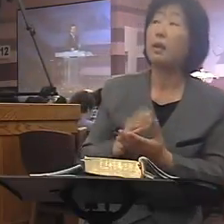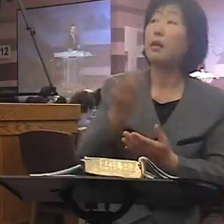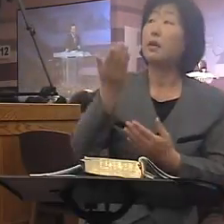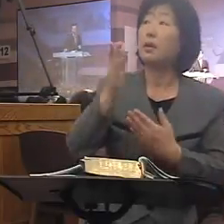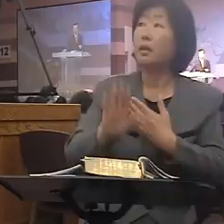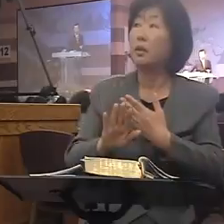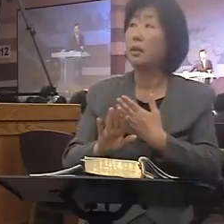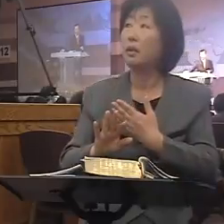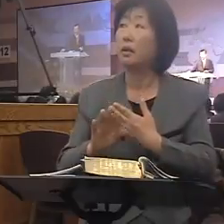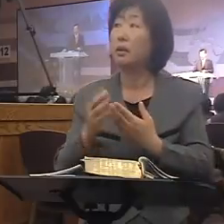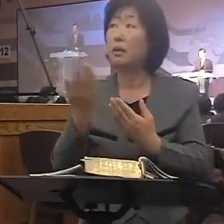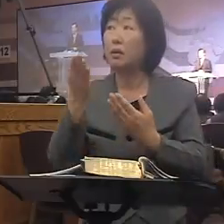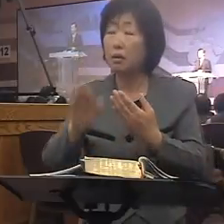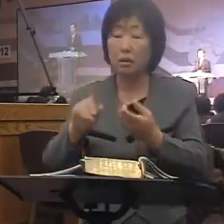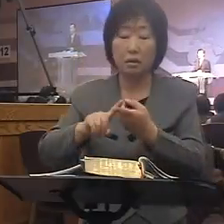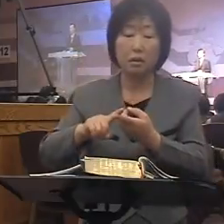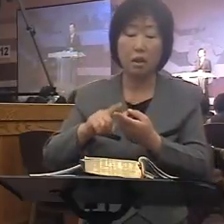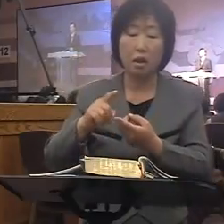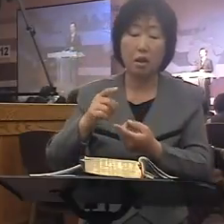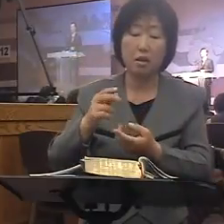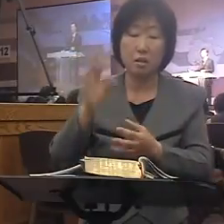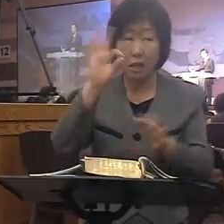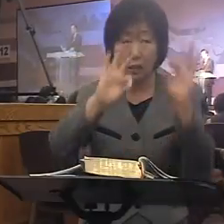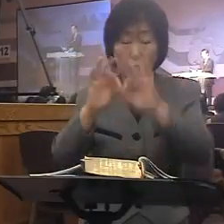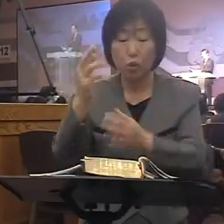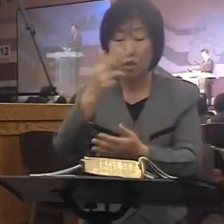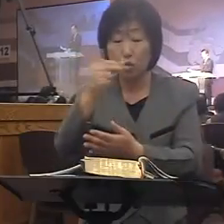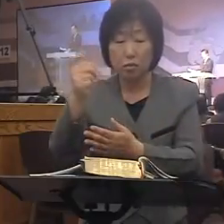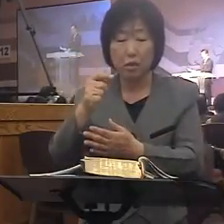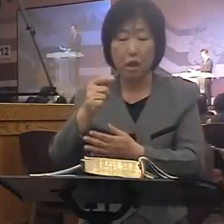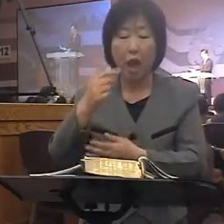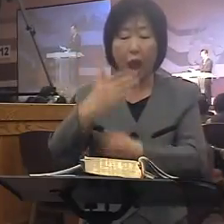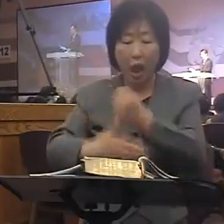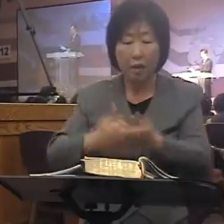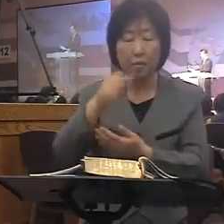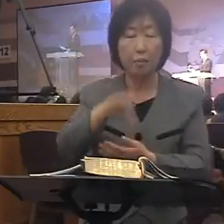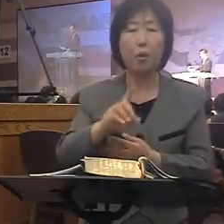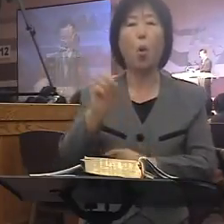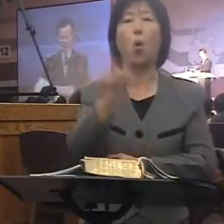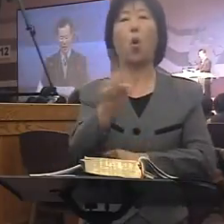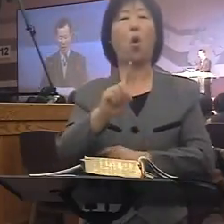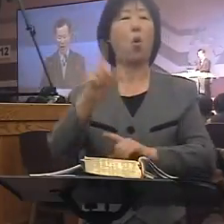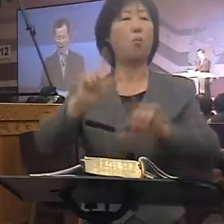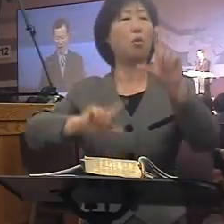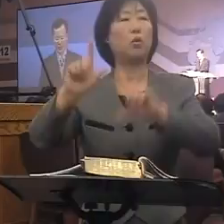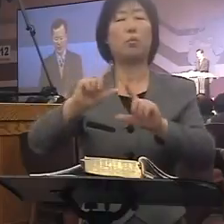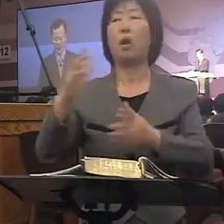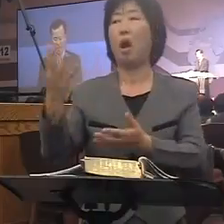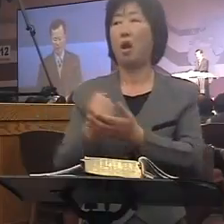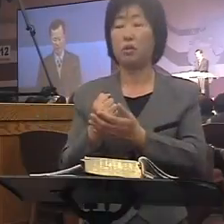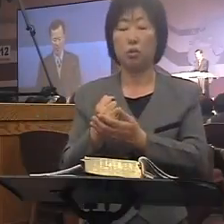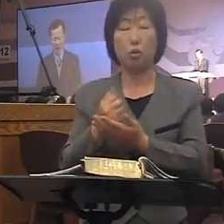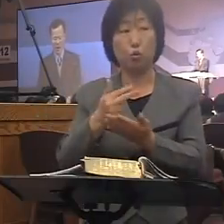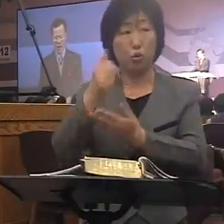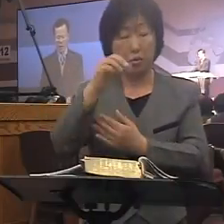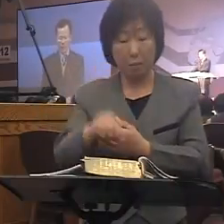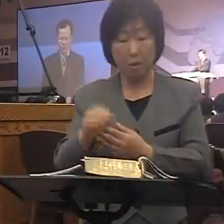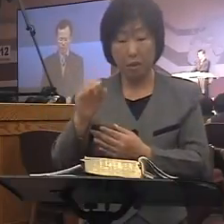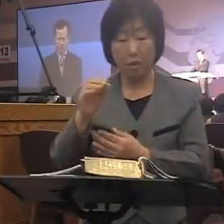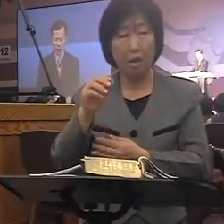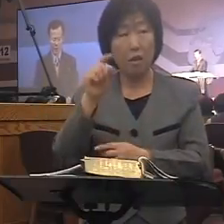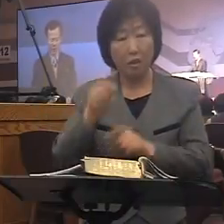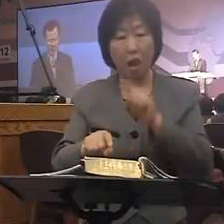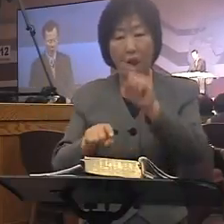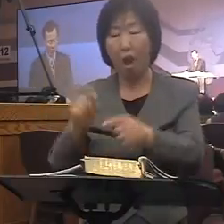중요한 게 있어요. 그렇다면 우리가 하나님 앞에 어떠한 모습을 가지고 주님 앞에 나와야 하는가?